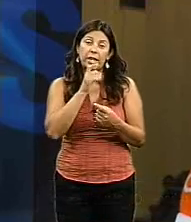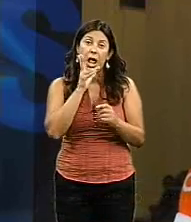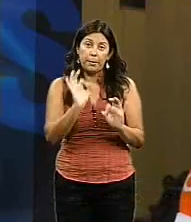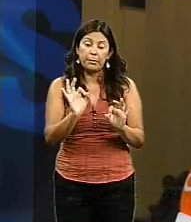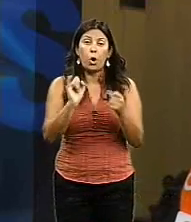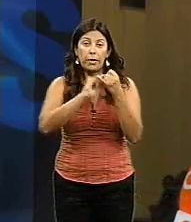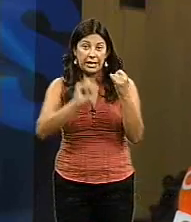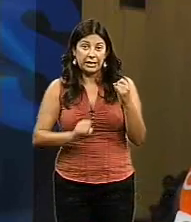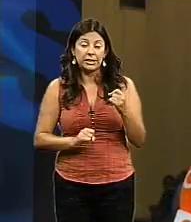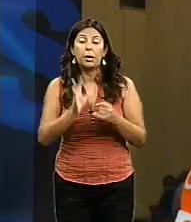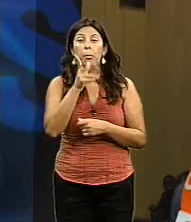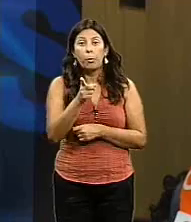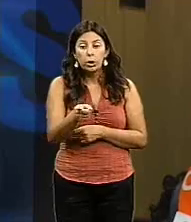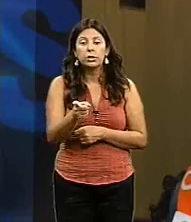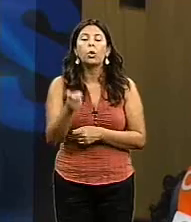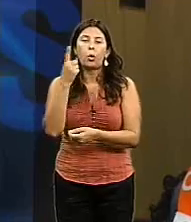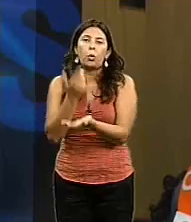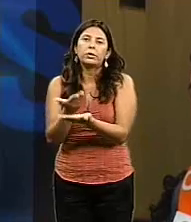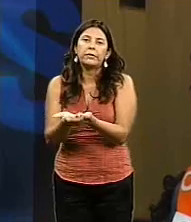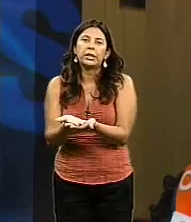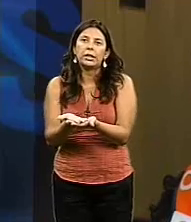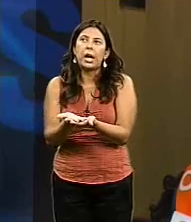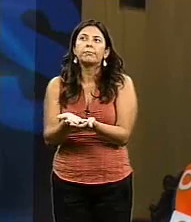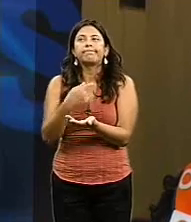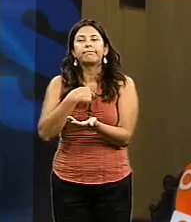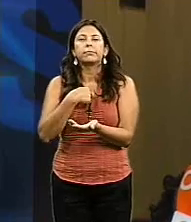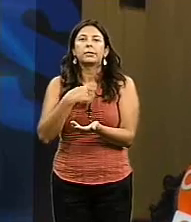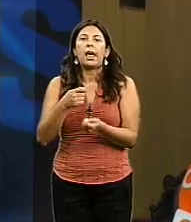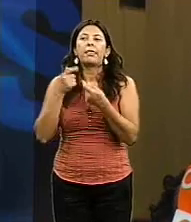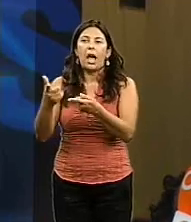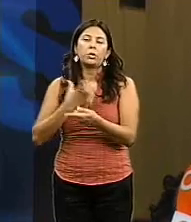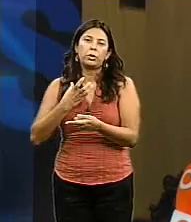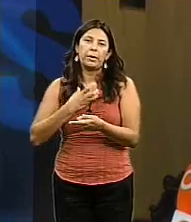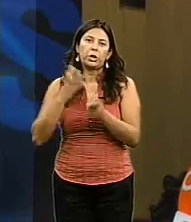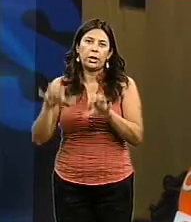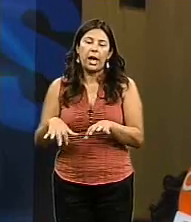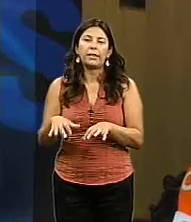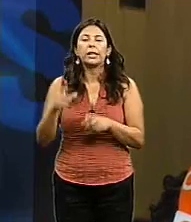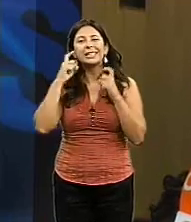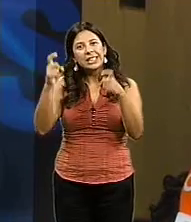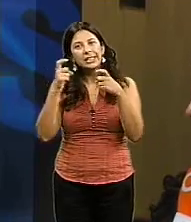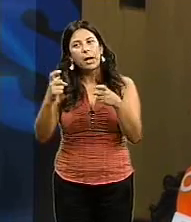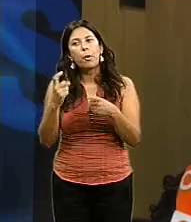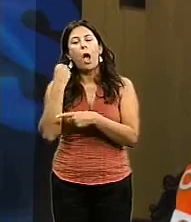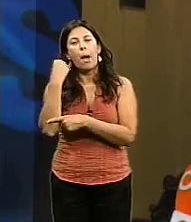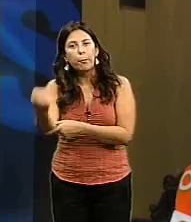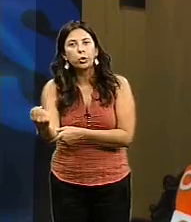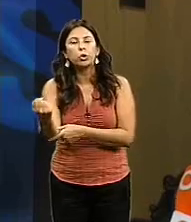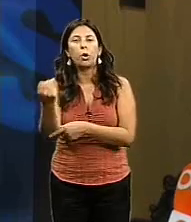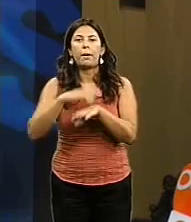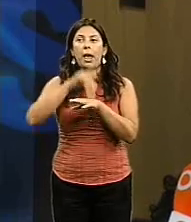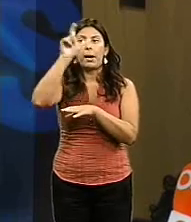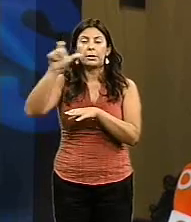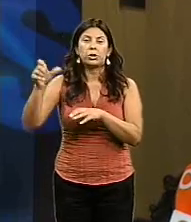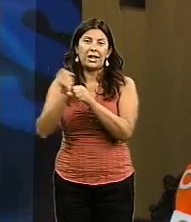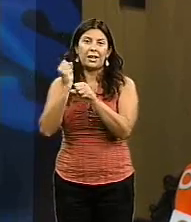que de alguna manera pues se justifica, o por lo menos desde el Ayuntamiento de Cádiz intentamos que pues ayudar al hostelero